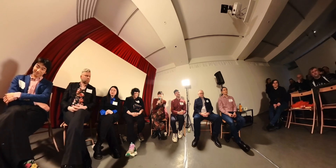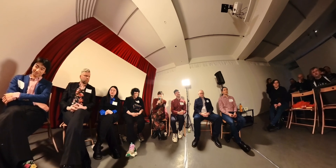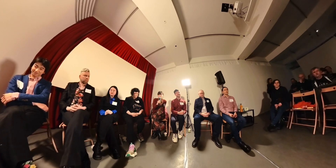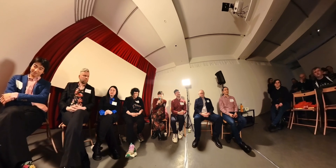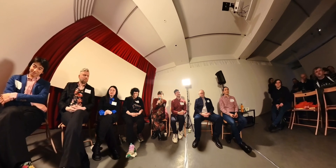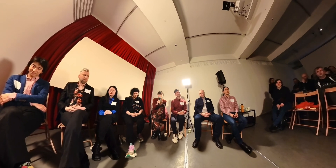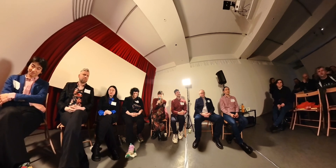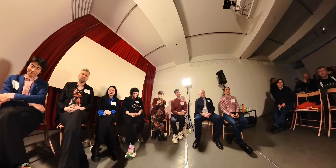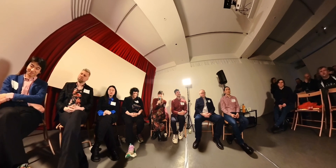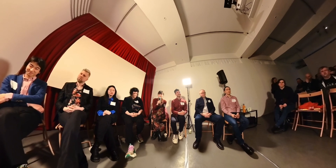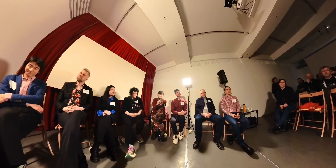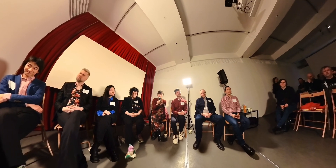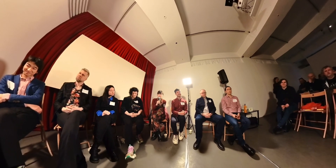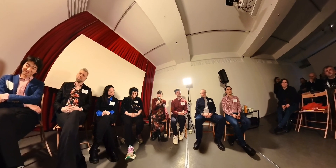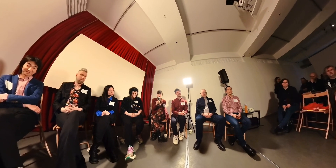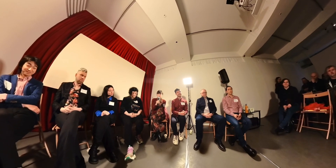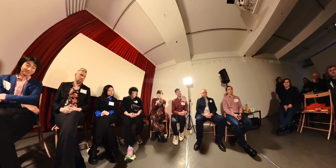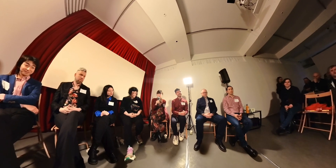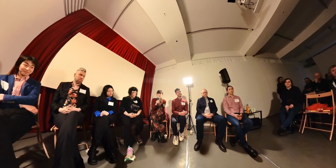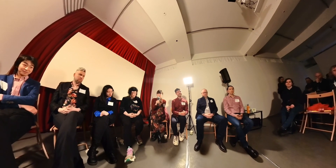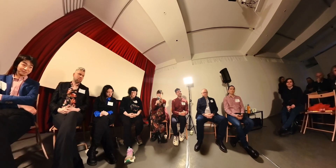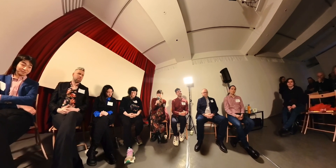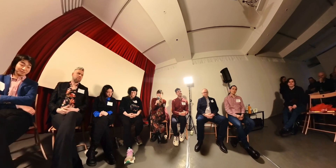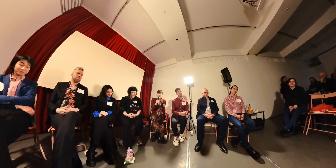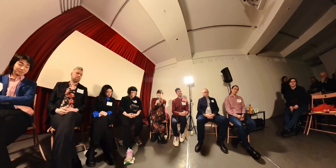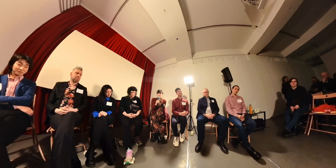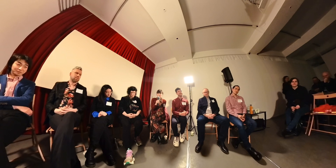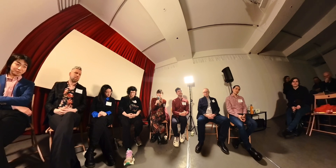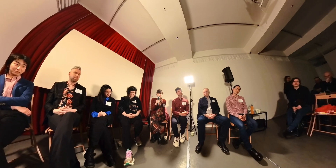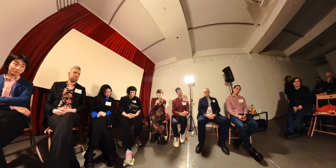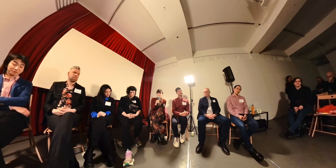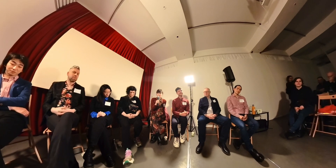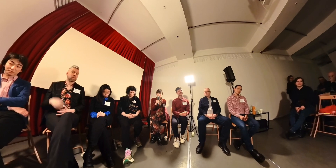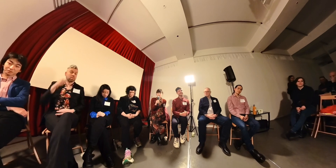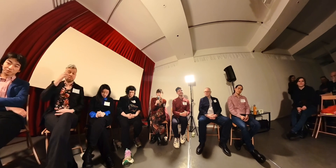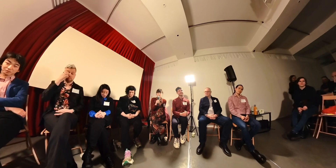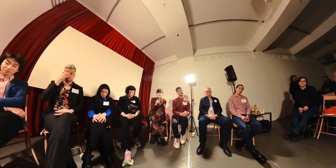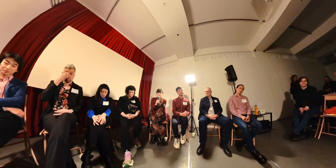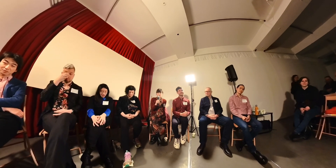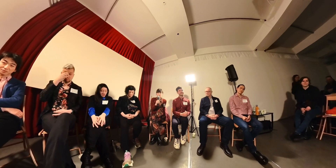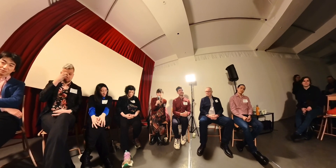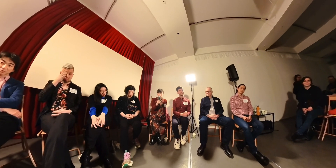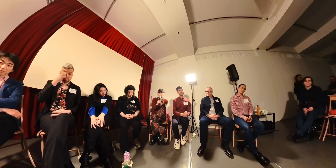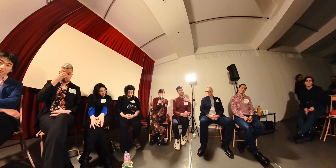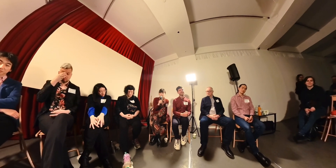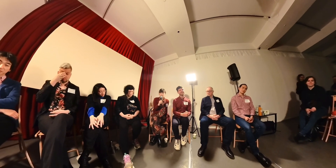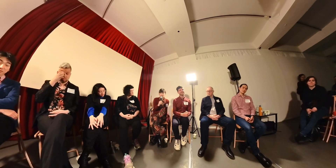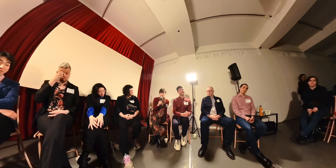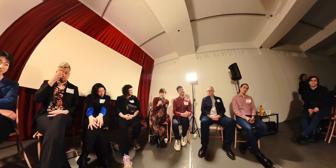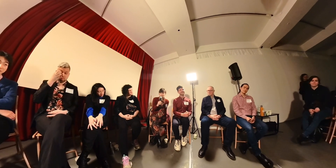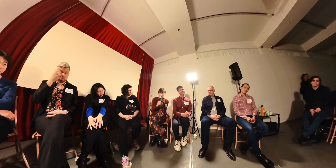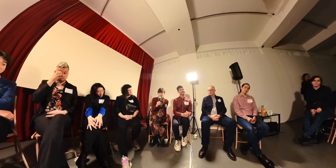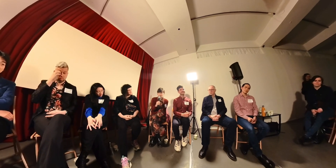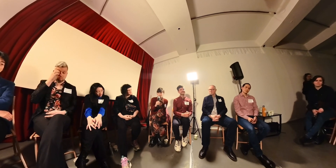že vyjednávala jako Romka za romskou komunitu, takže naše domluva byla, že jí